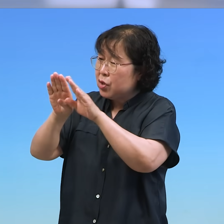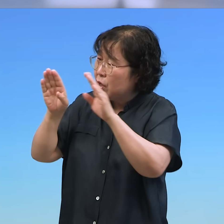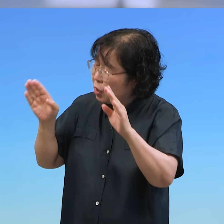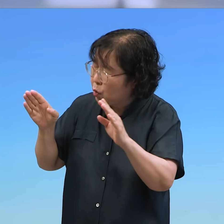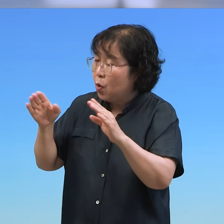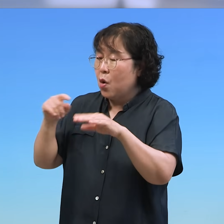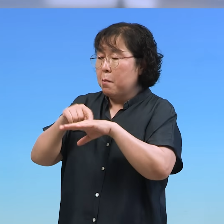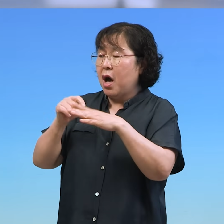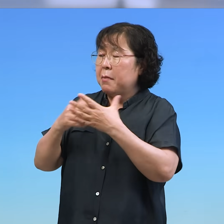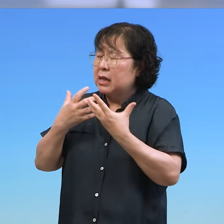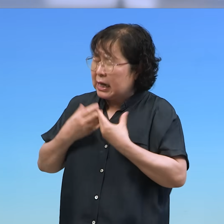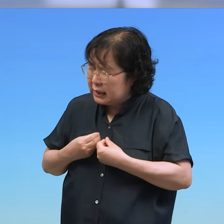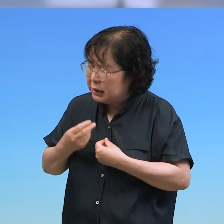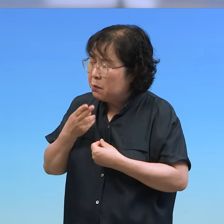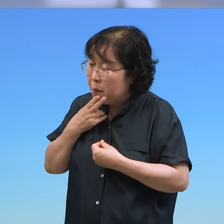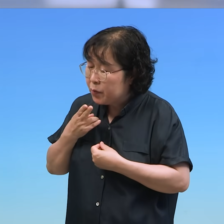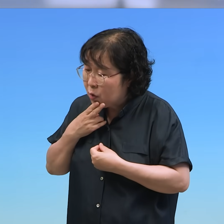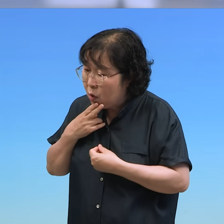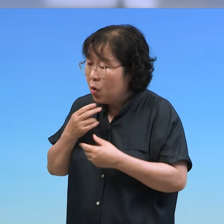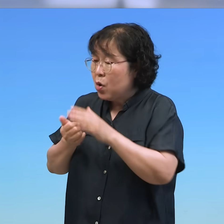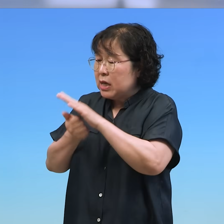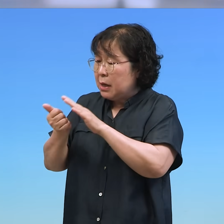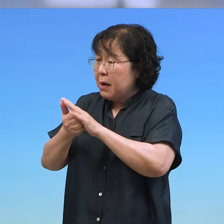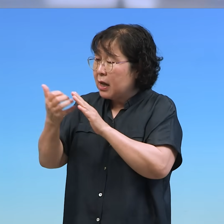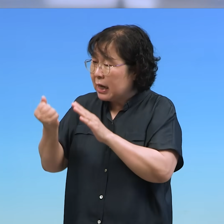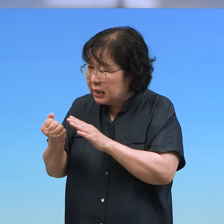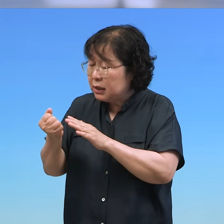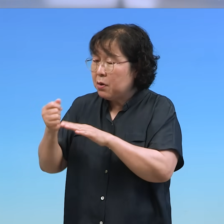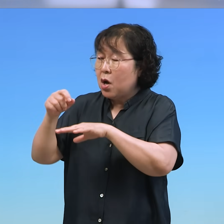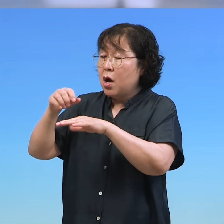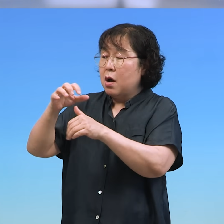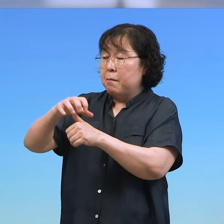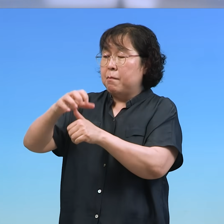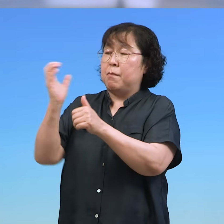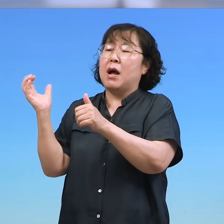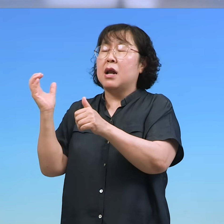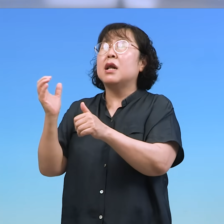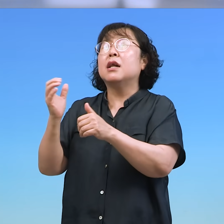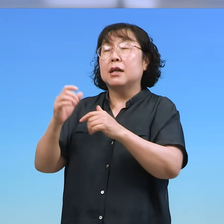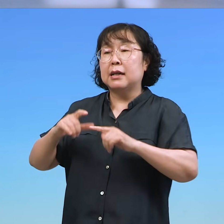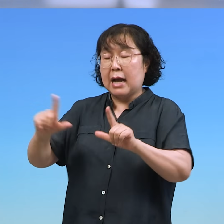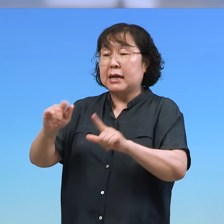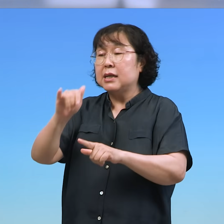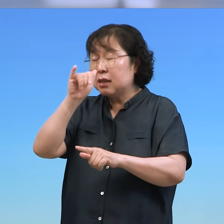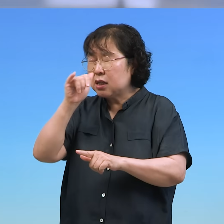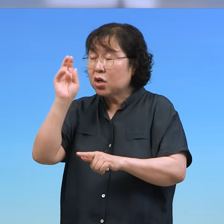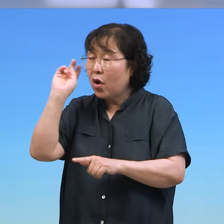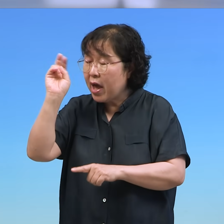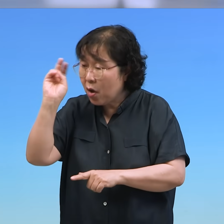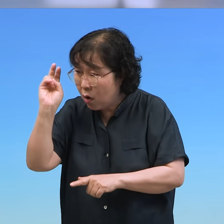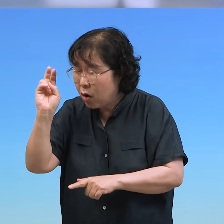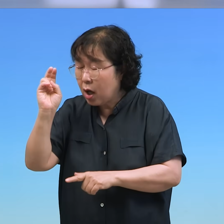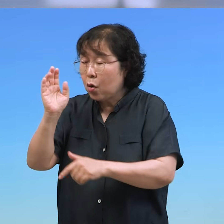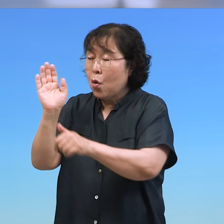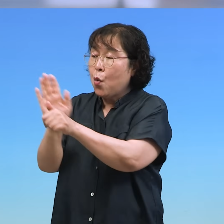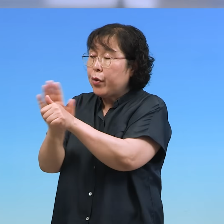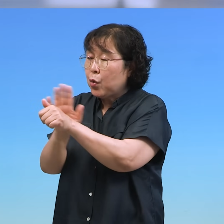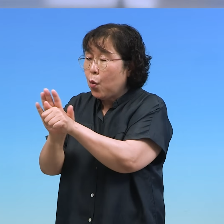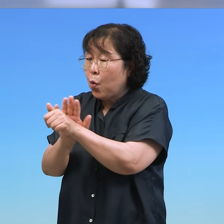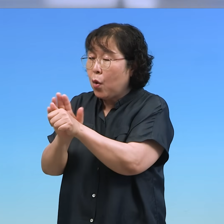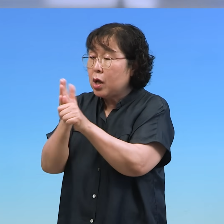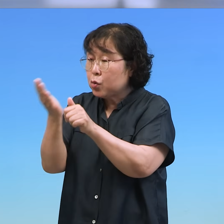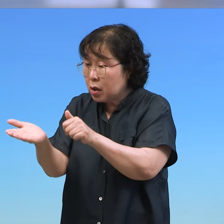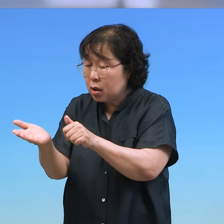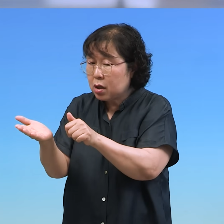낙심하지 마시고 희망을 가지시면 풀려날 날이 있을 줄로 믿습니다. 이게 당연한 거 아닙니까? 그런데 감옥에 있는